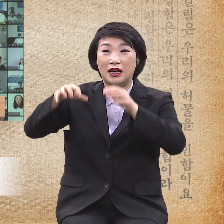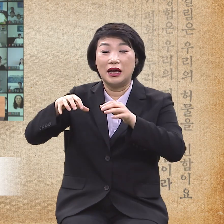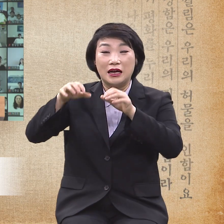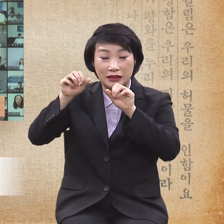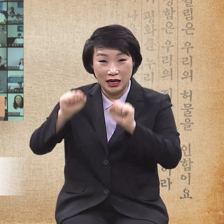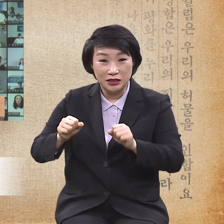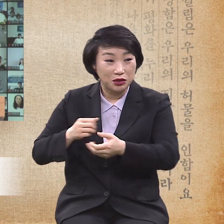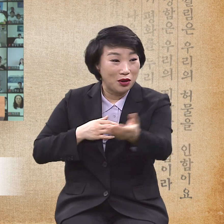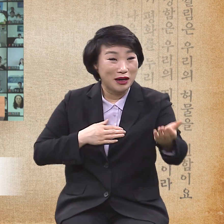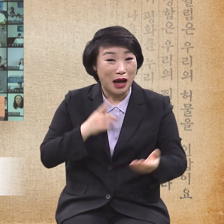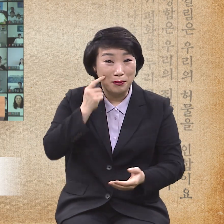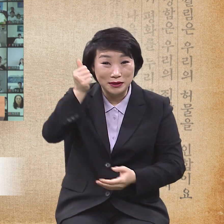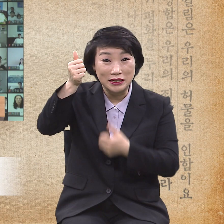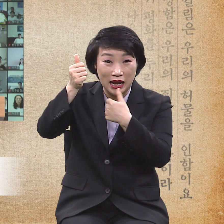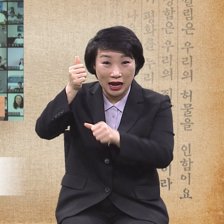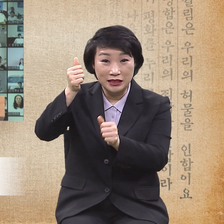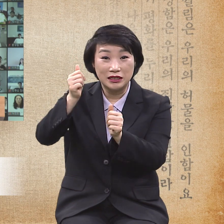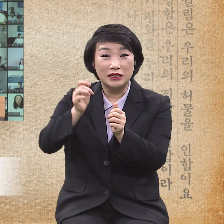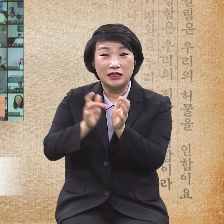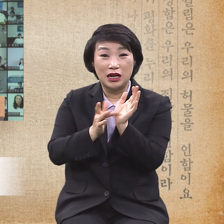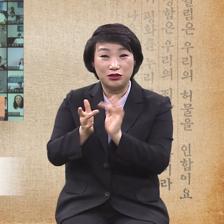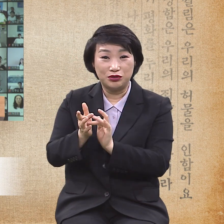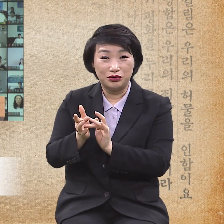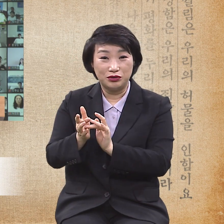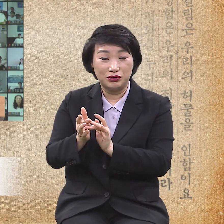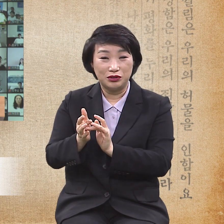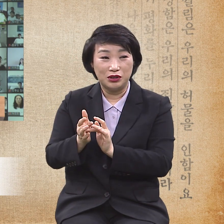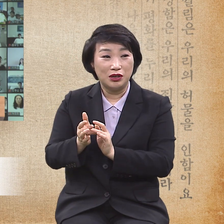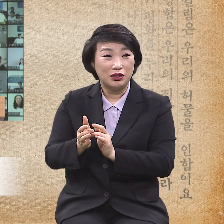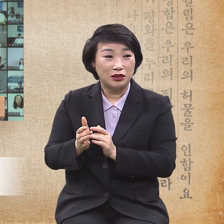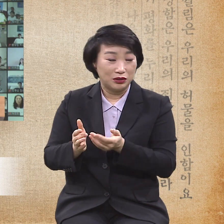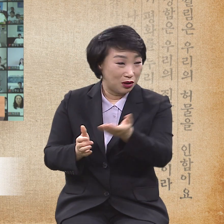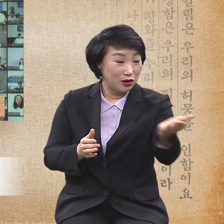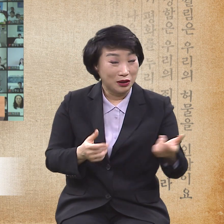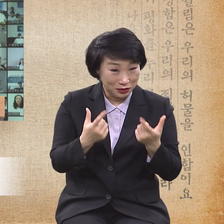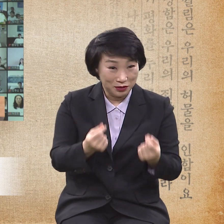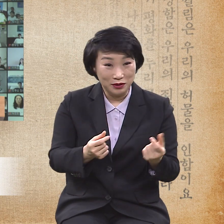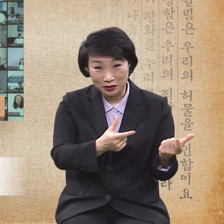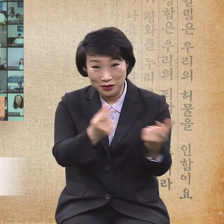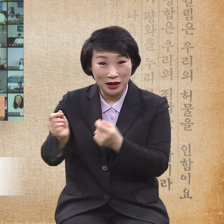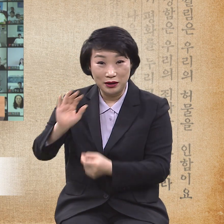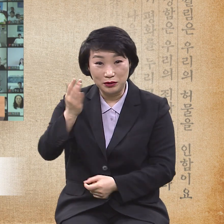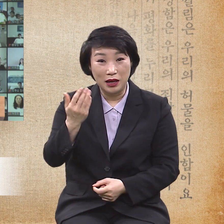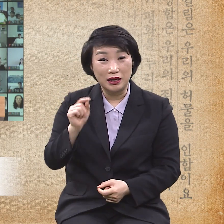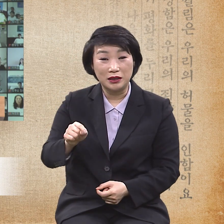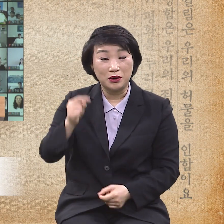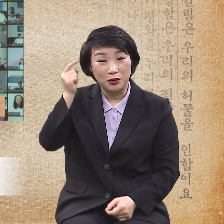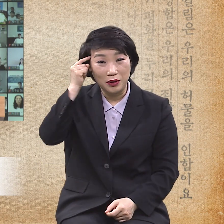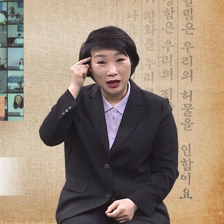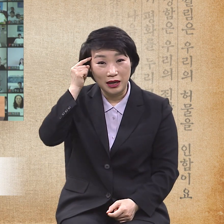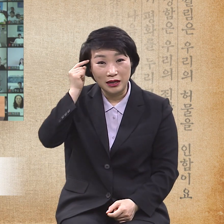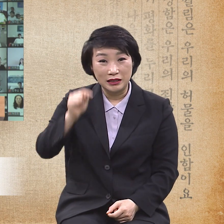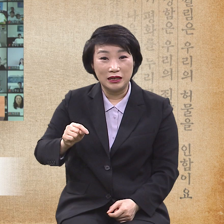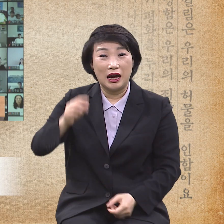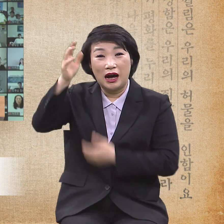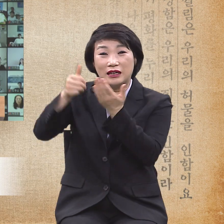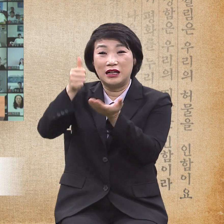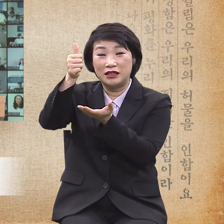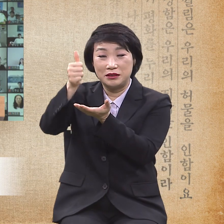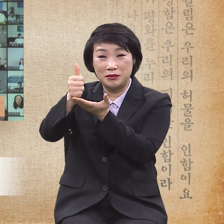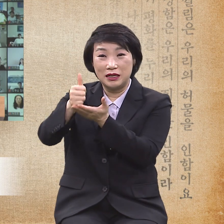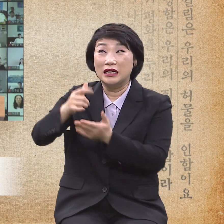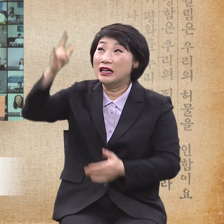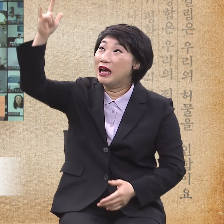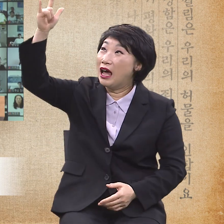너희 아버지의 아들이 되니 이는 하느님이 그 해를,